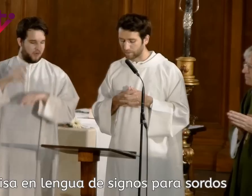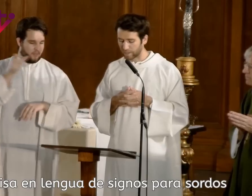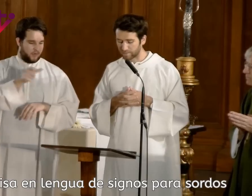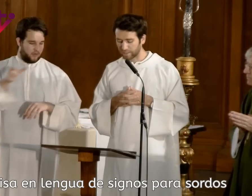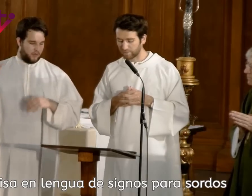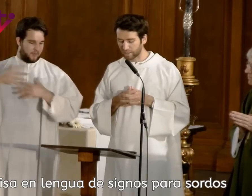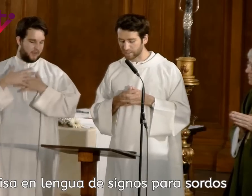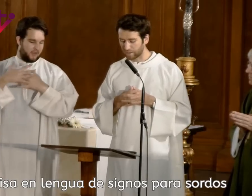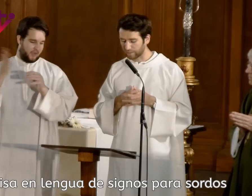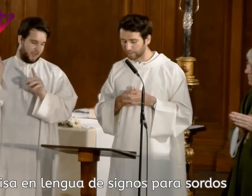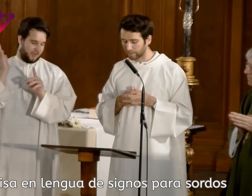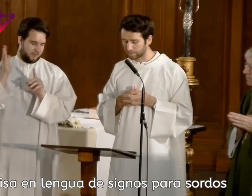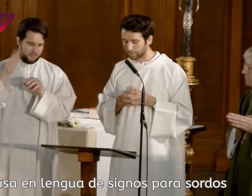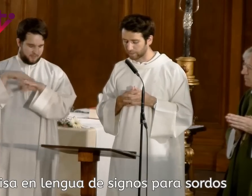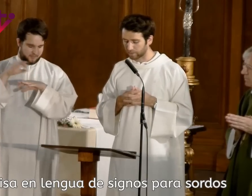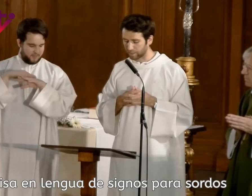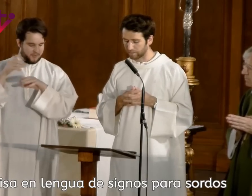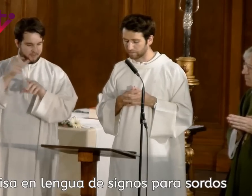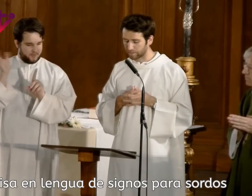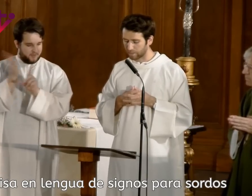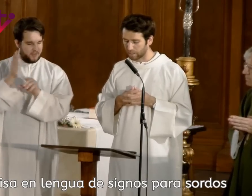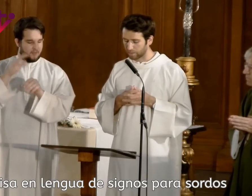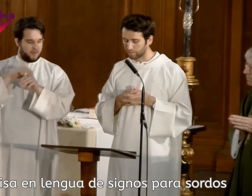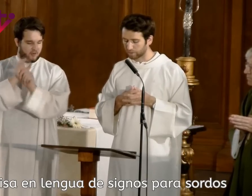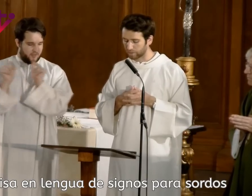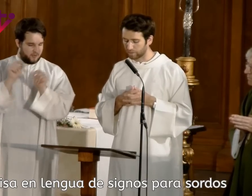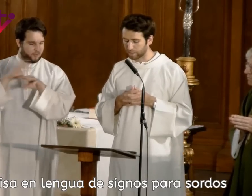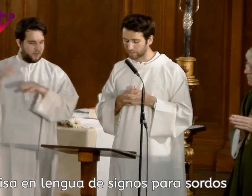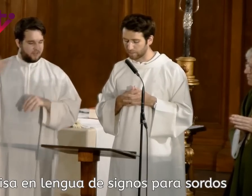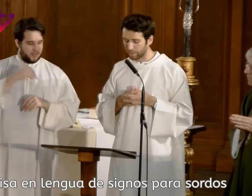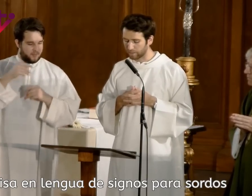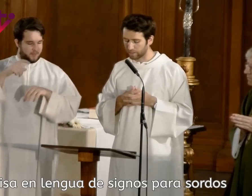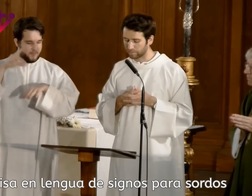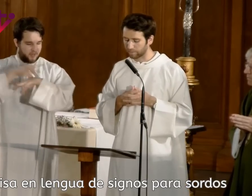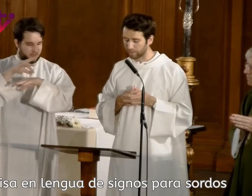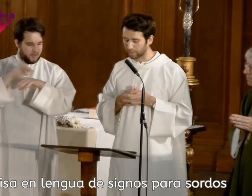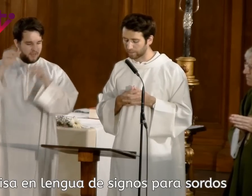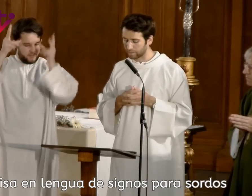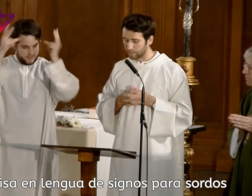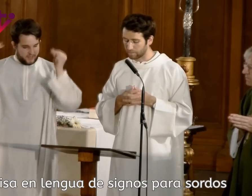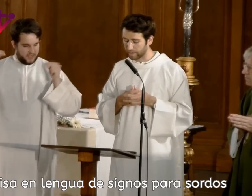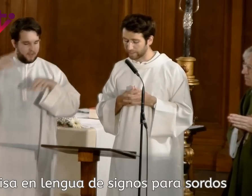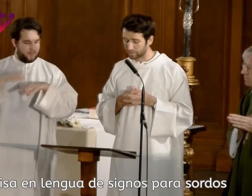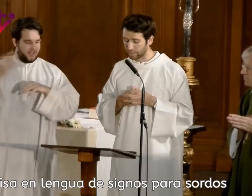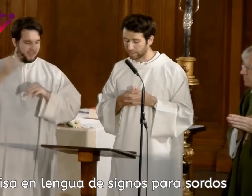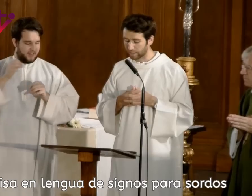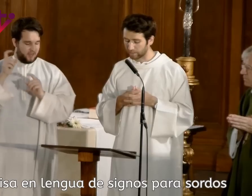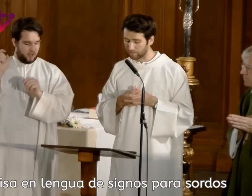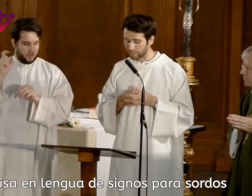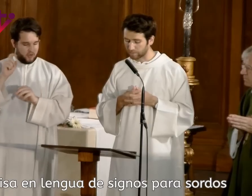las víctimas y afectados por el coronavirus, por todo el personal médico y de enfermería, para que se obtenga lo más